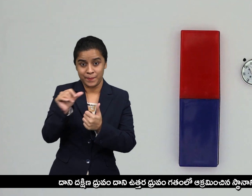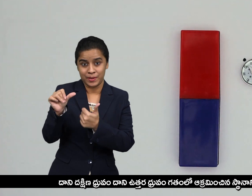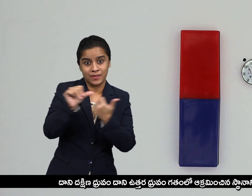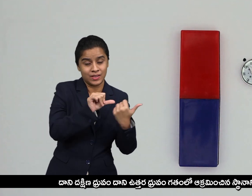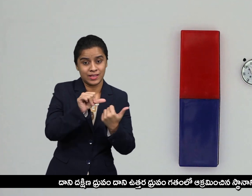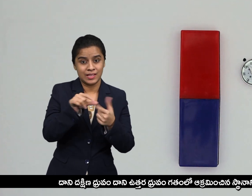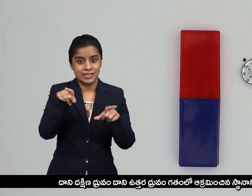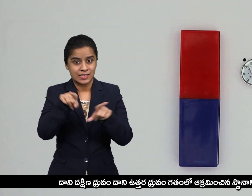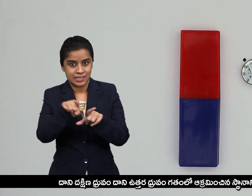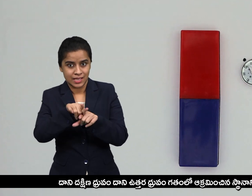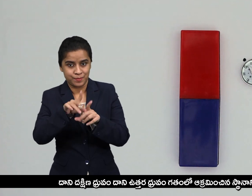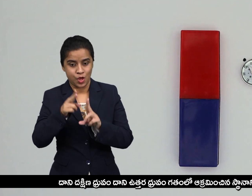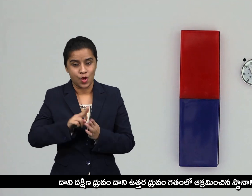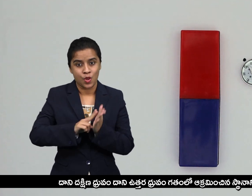స్థానాన్ని ఆక్రమిస్తుంది.